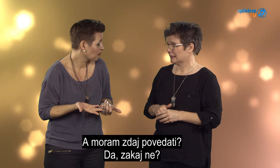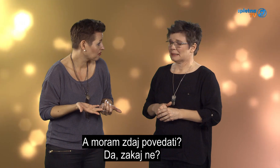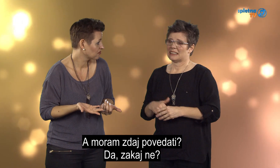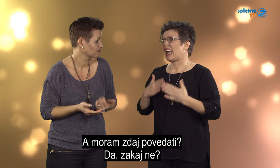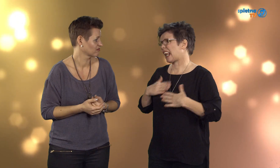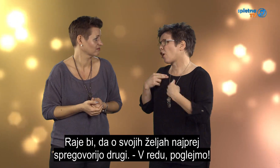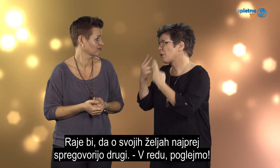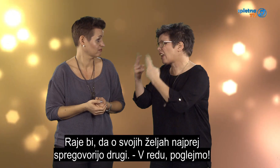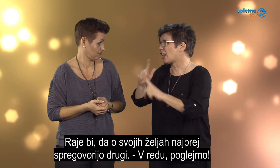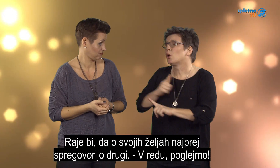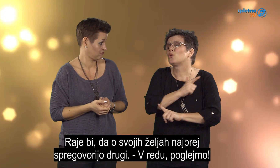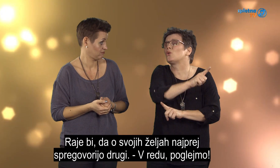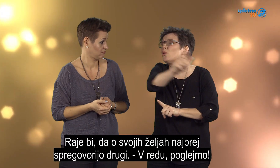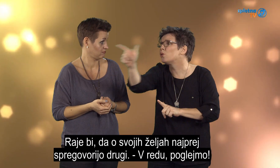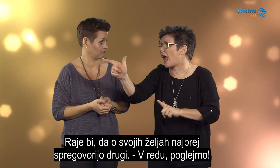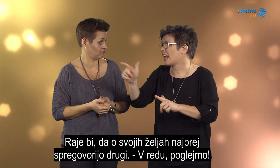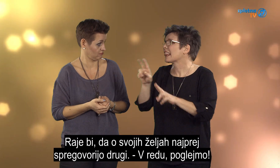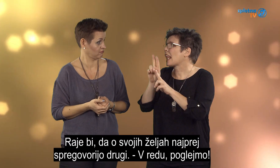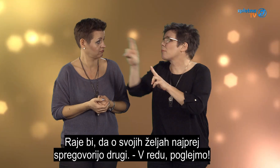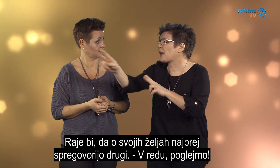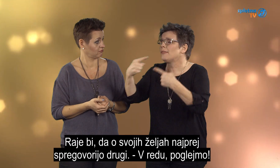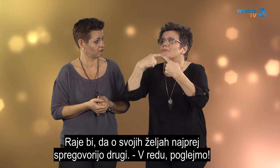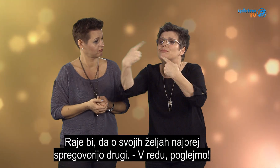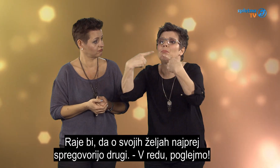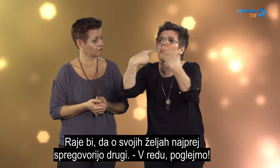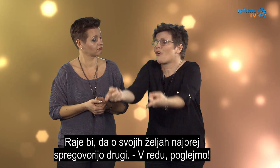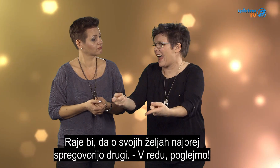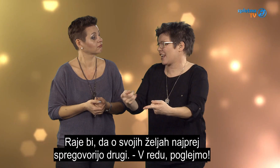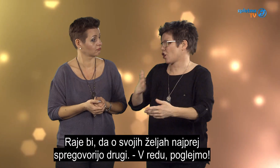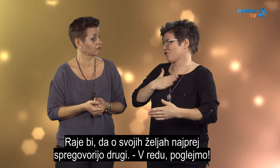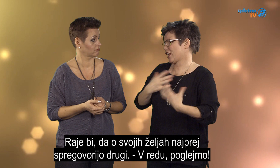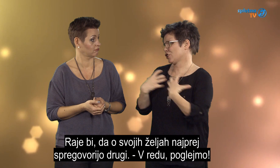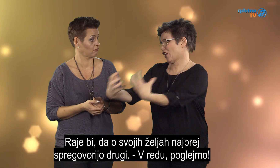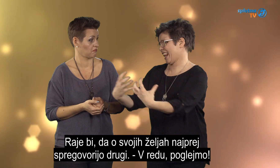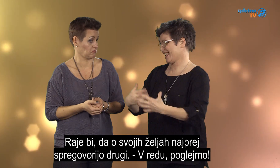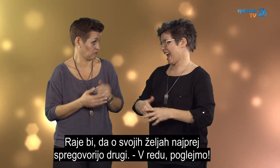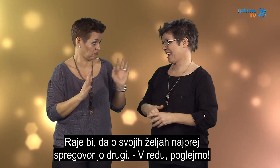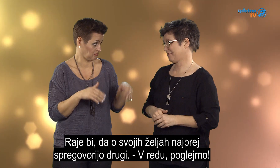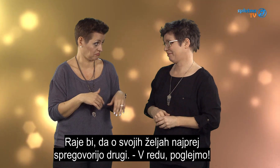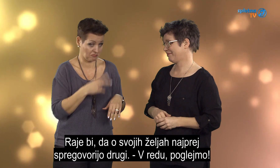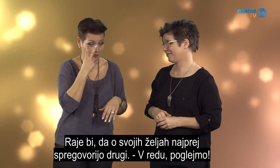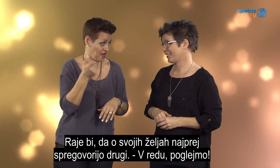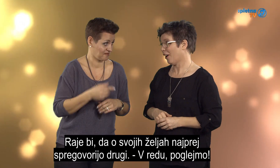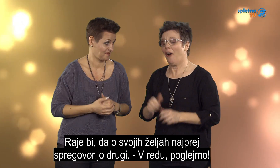ne? Raje bi, da o svojih željah najprej spregovorijo drugi. V redu,